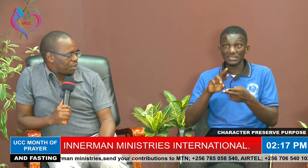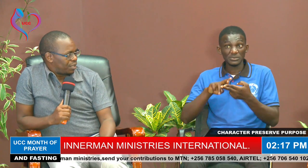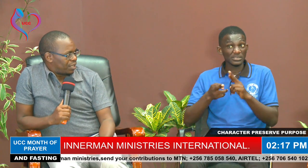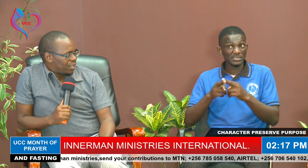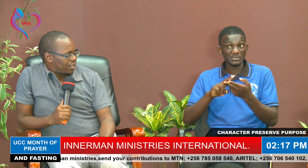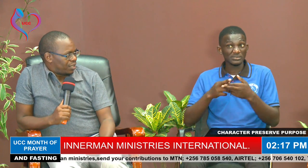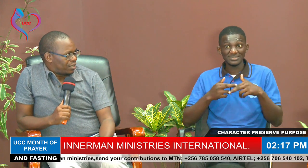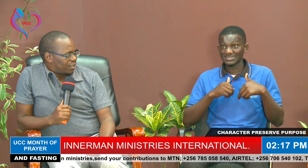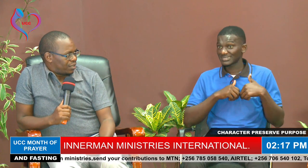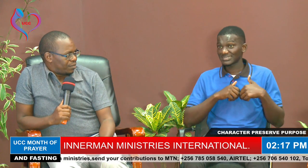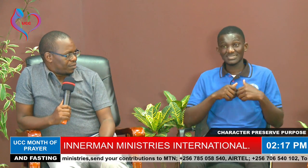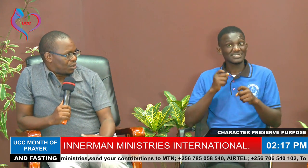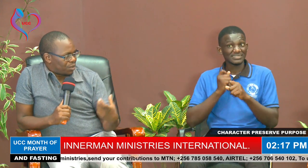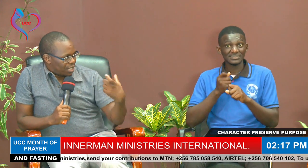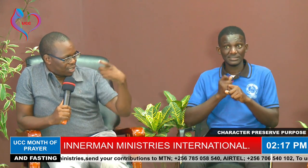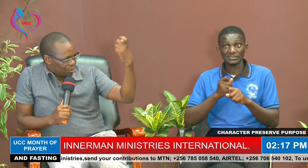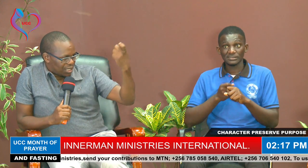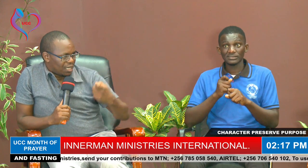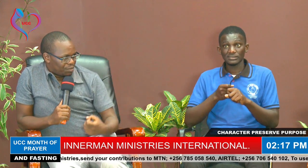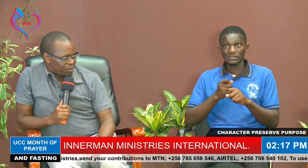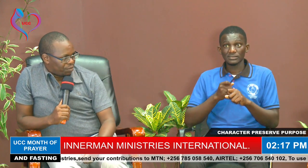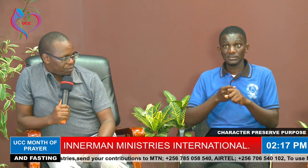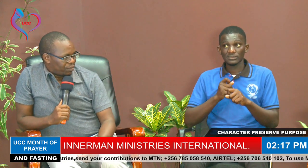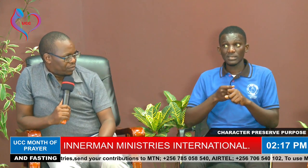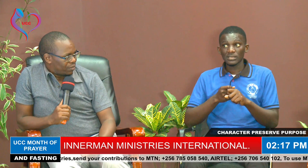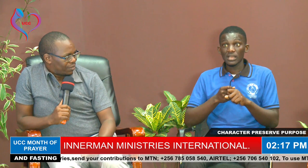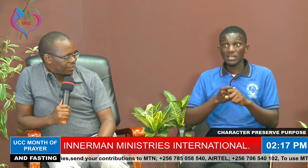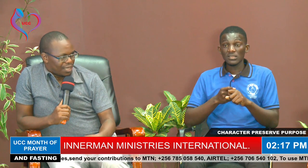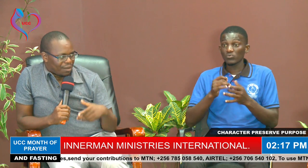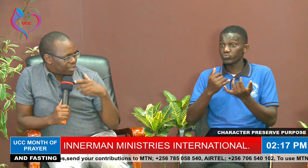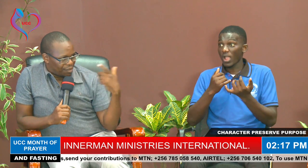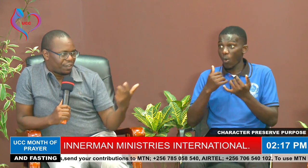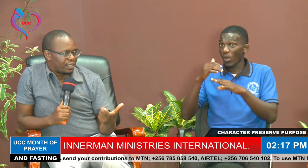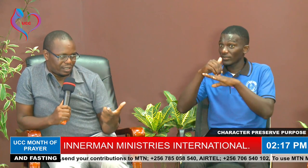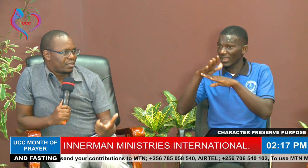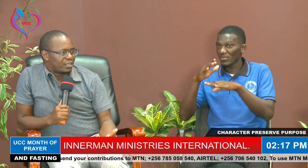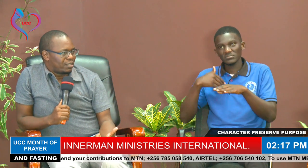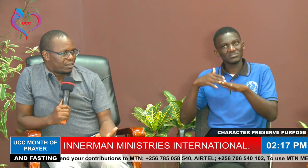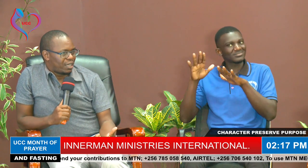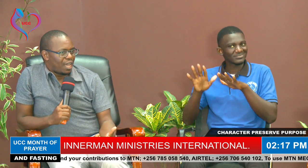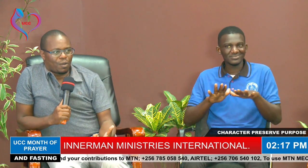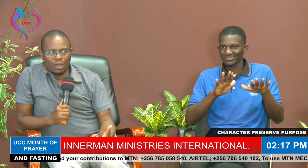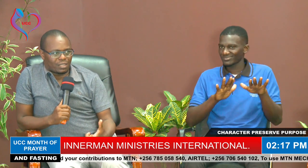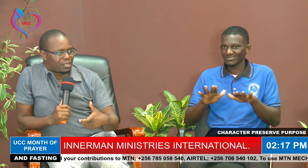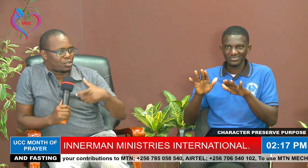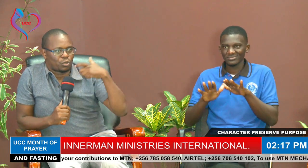married. Mola gwe nalingendo wasayali bweru. And I suffered. I was